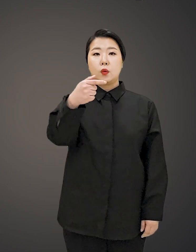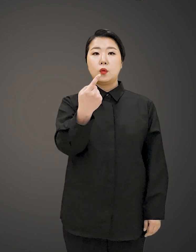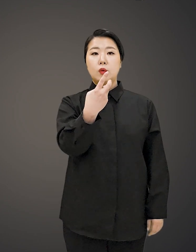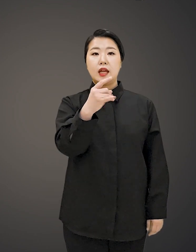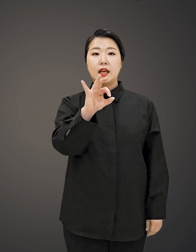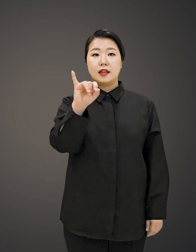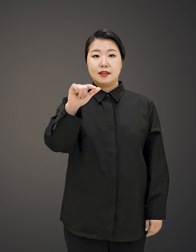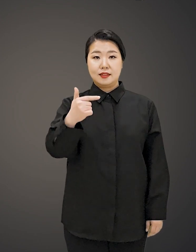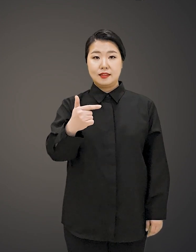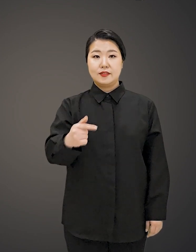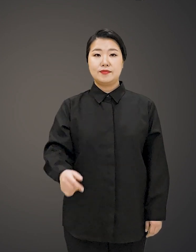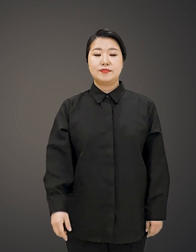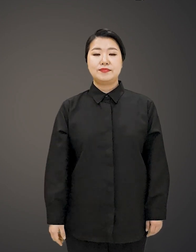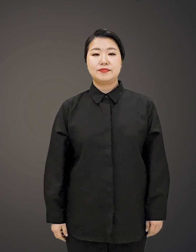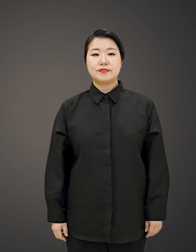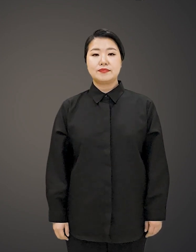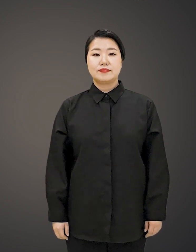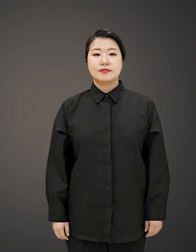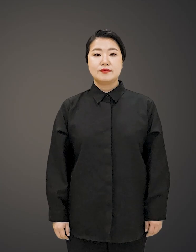고래인.